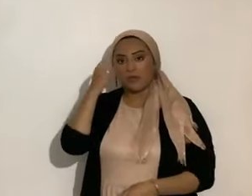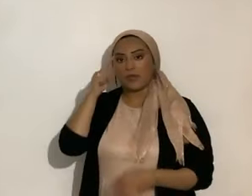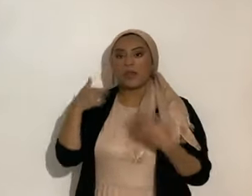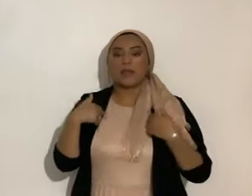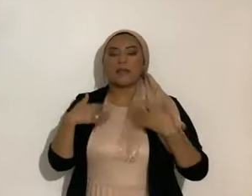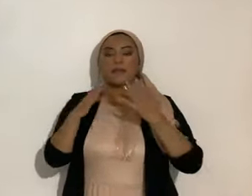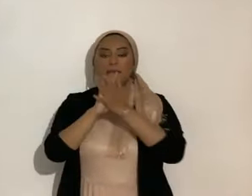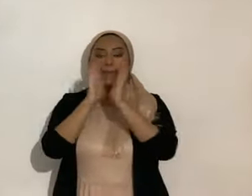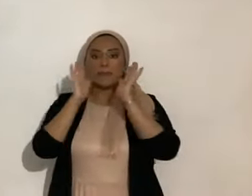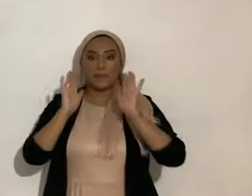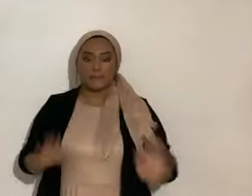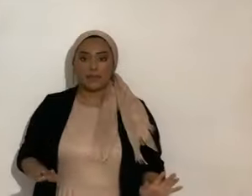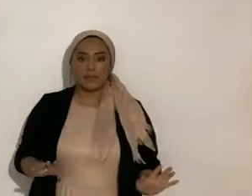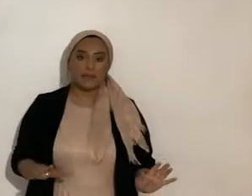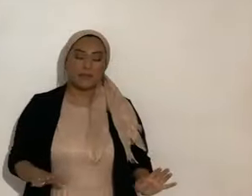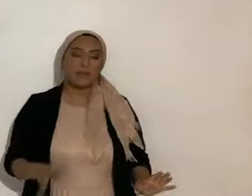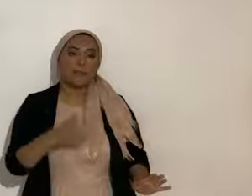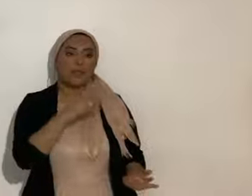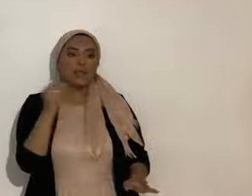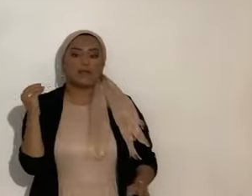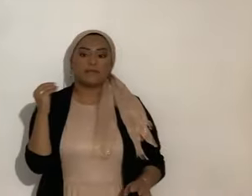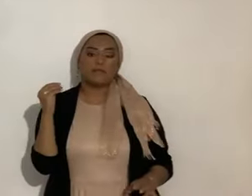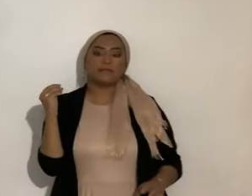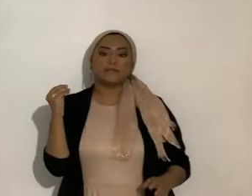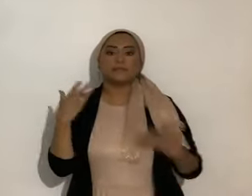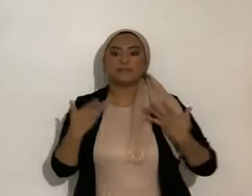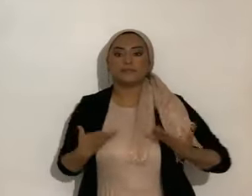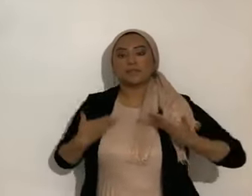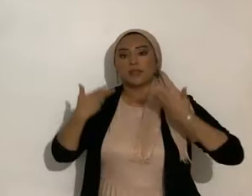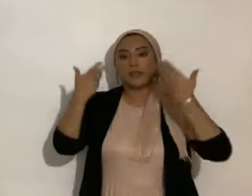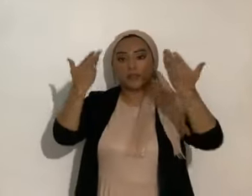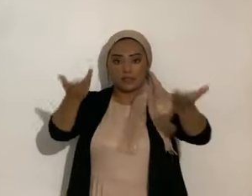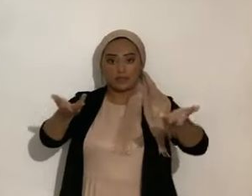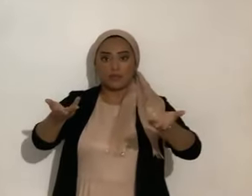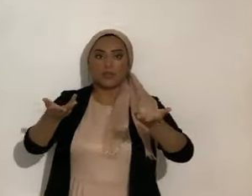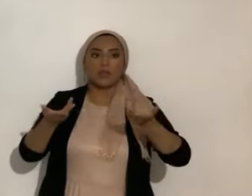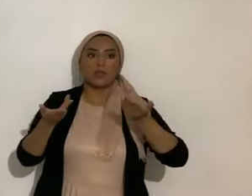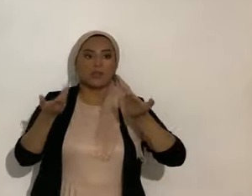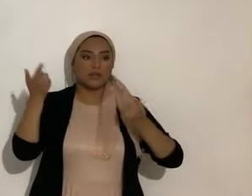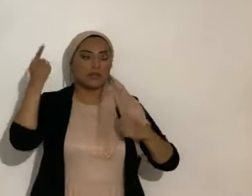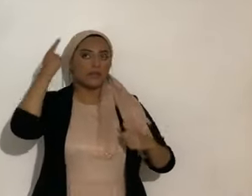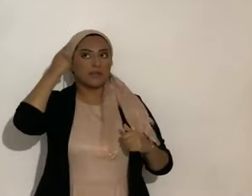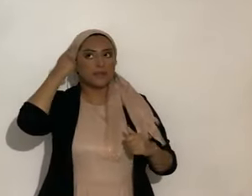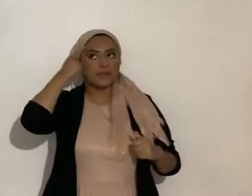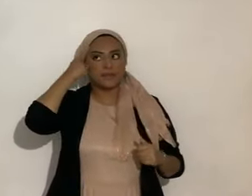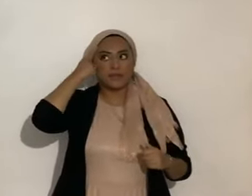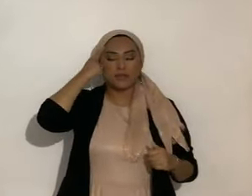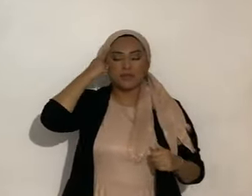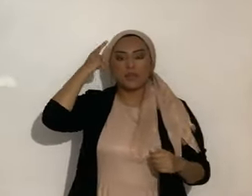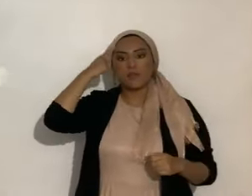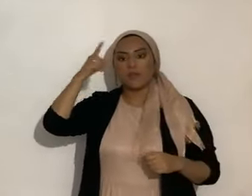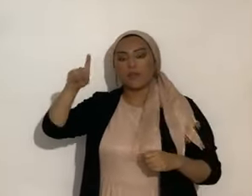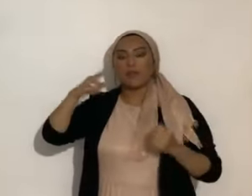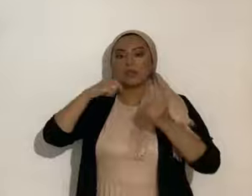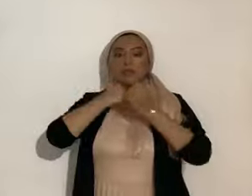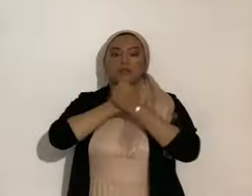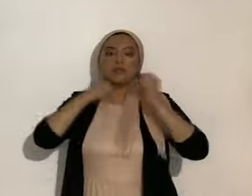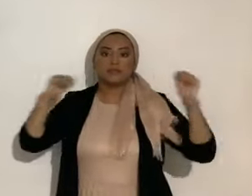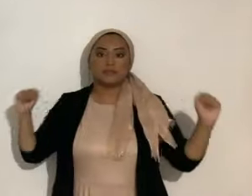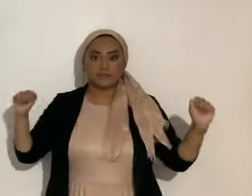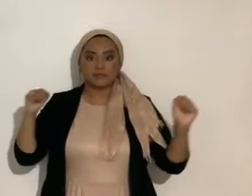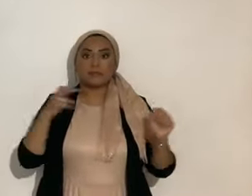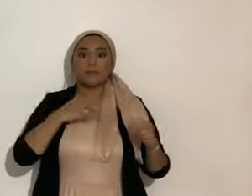paz, shalom. Y te da un estado mental para salvación.